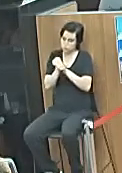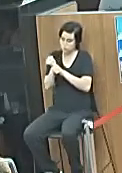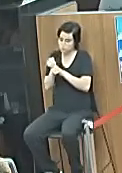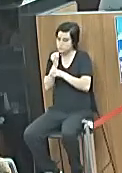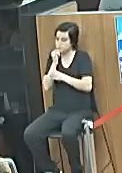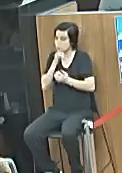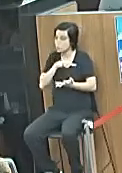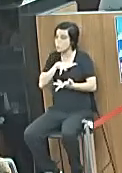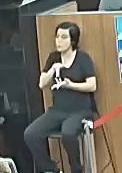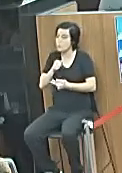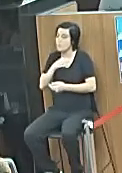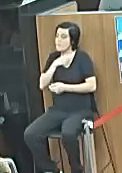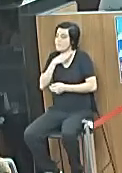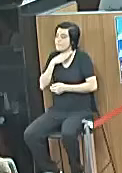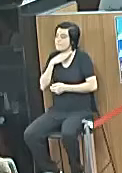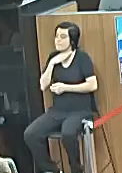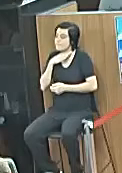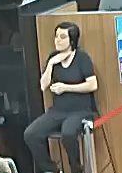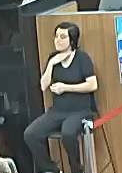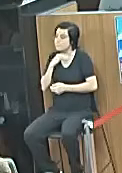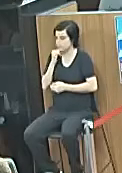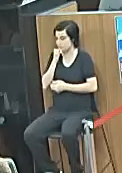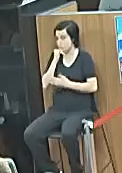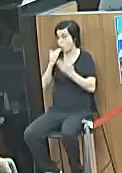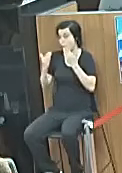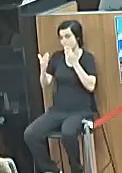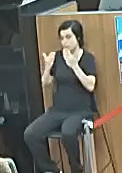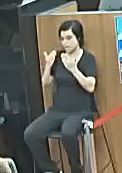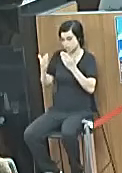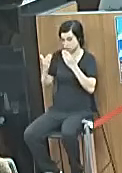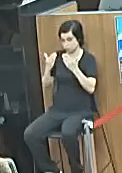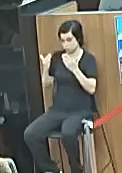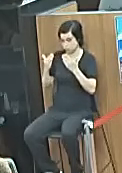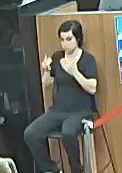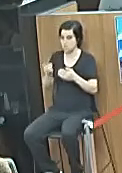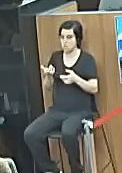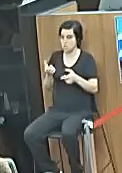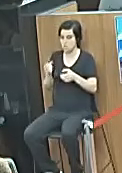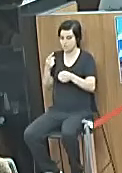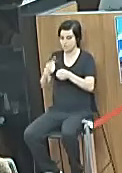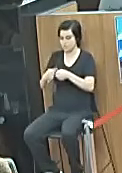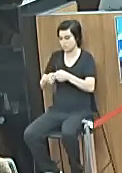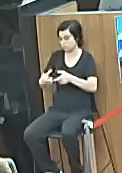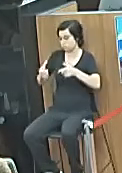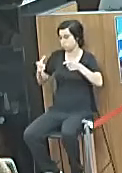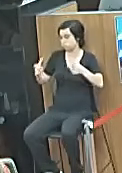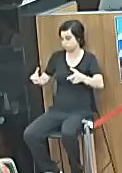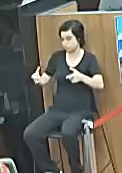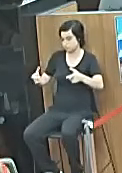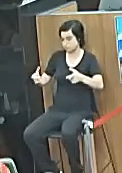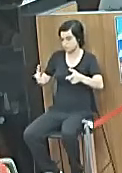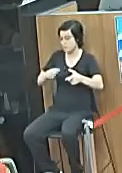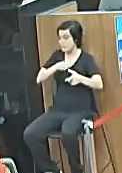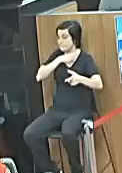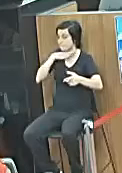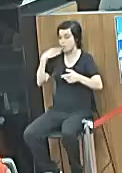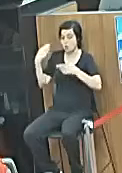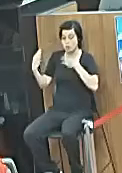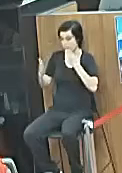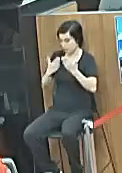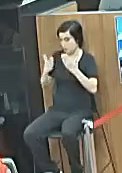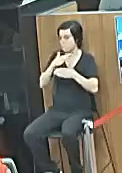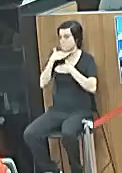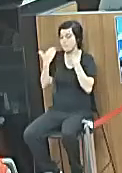nova em torno de uma cidade de brasília de crianças e adolescentes por não ter o acesso à água